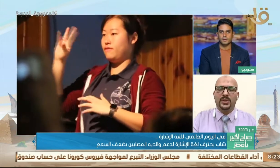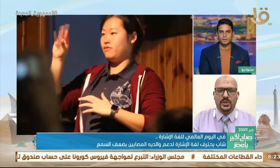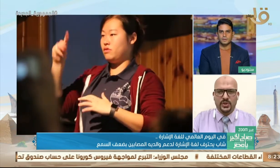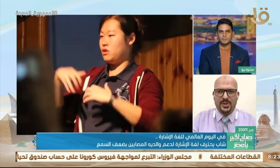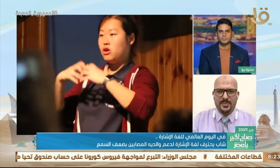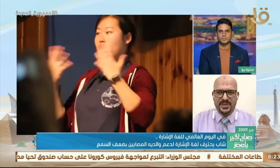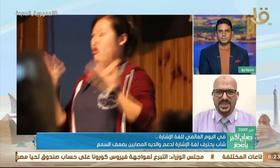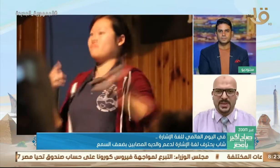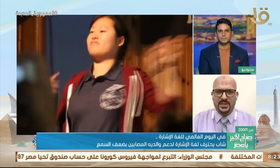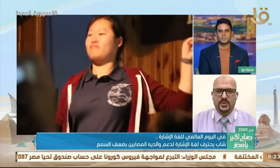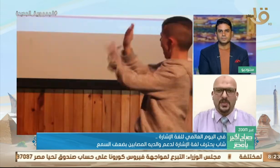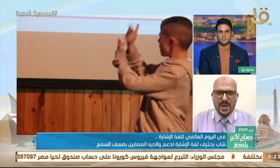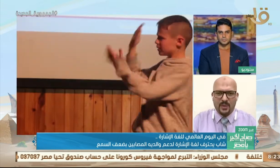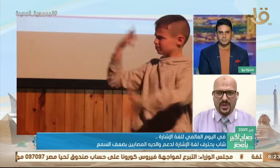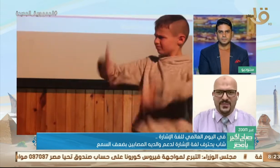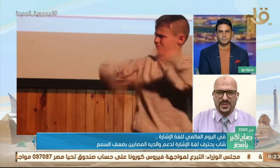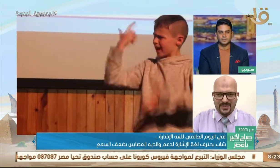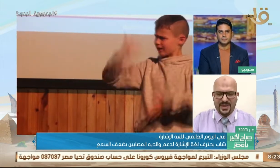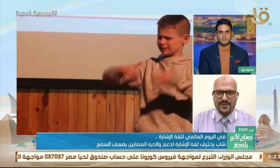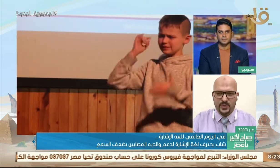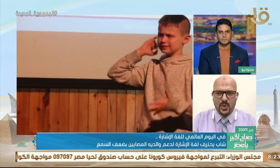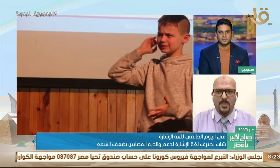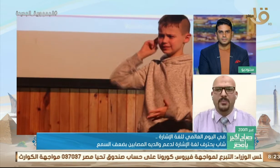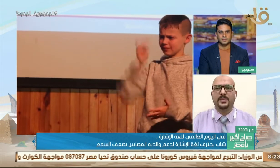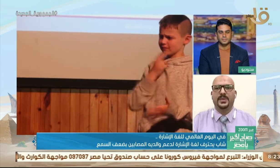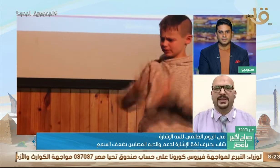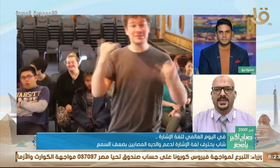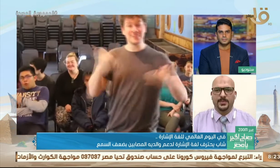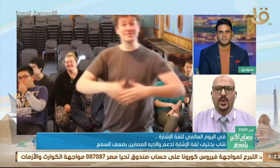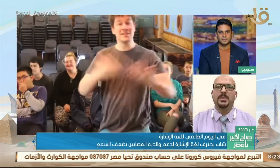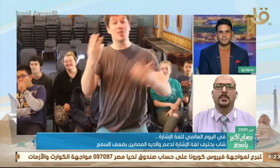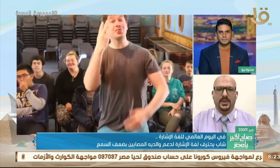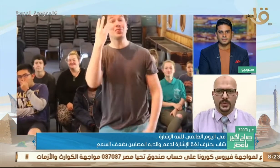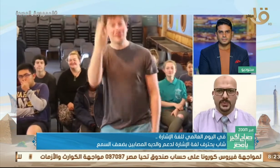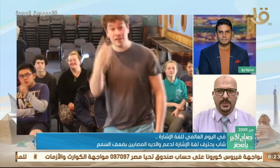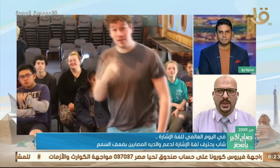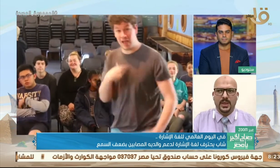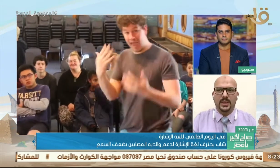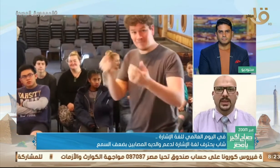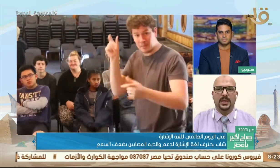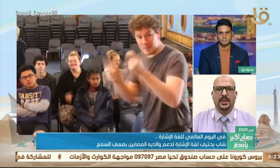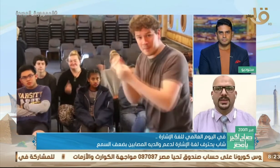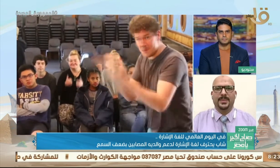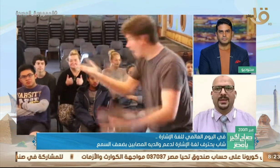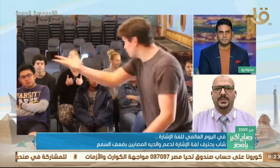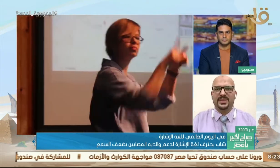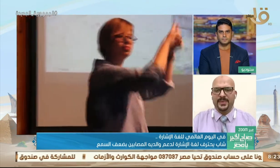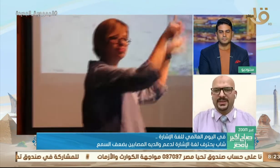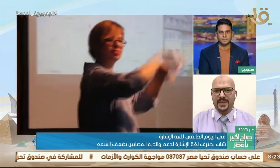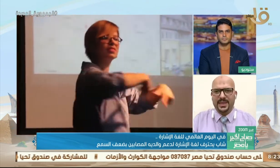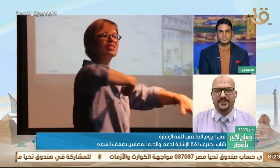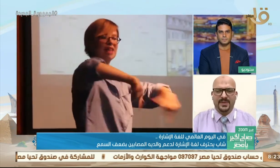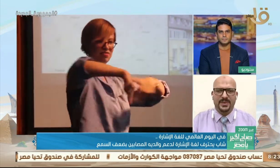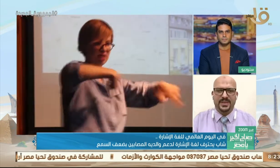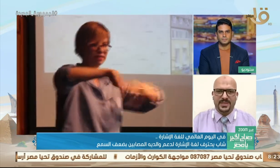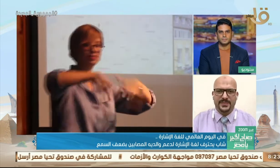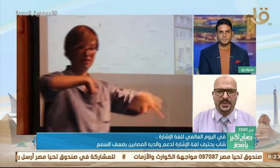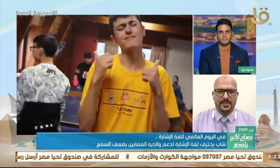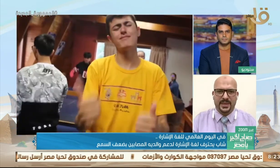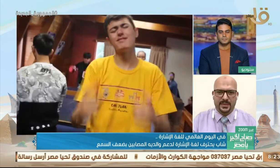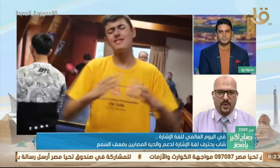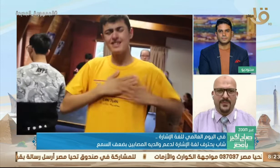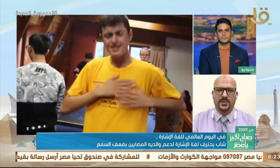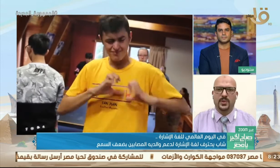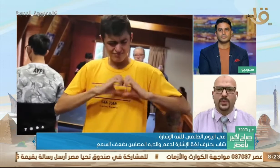والله لغة الإشارة بالنسبة للصم أو ضعف السمع نفسهم هم بيكتسبوها من بعضهم. طبعا بطبيعة الحال في مدارس